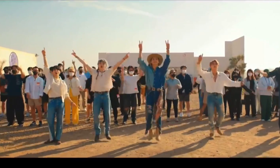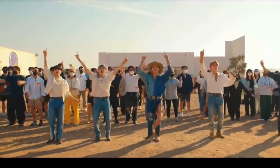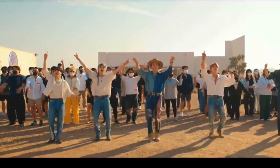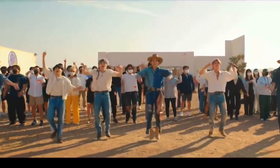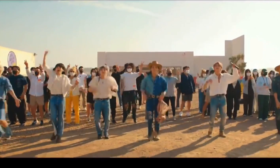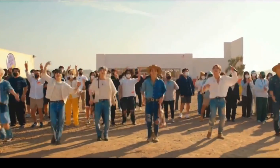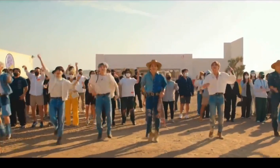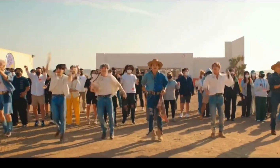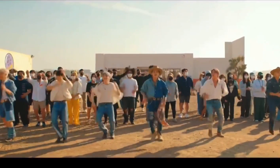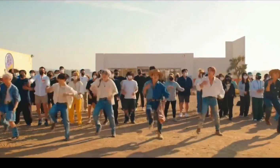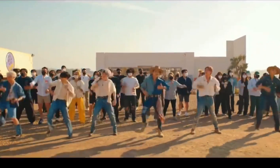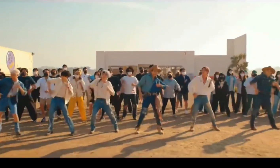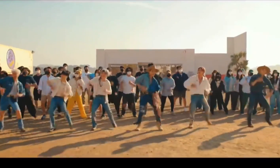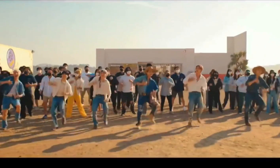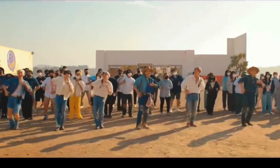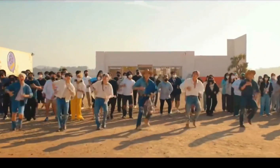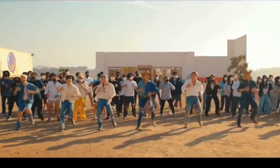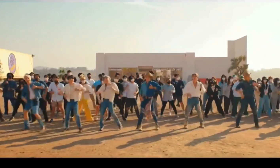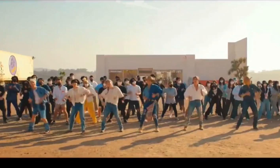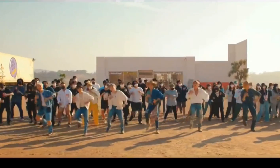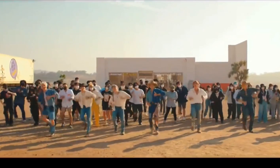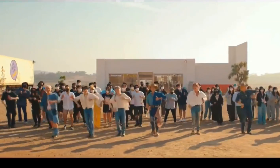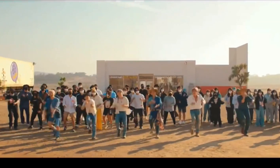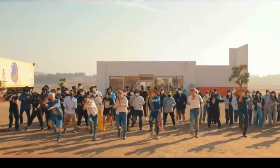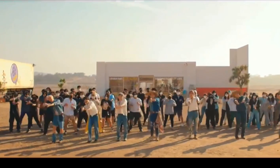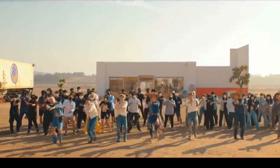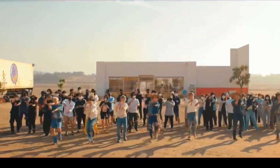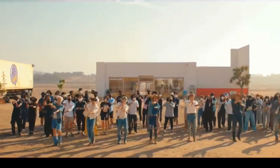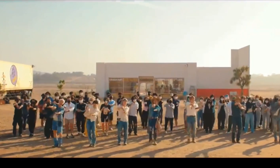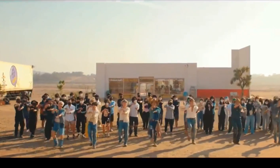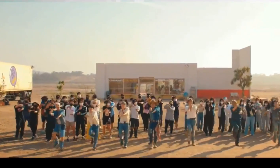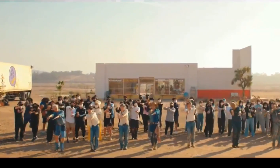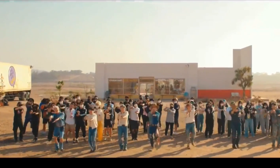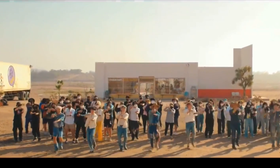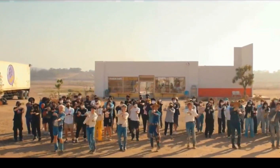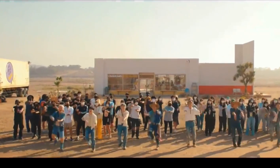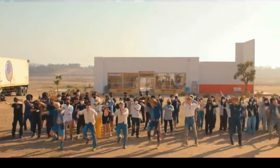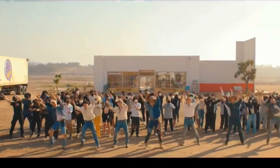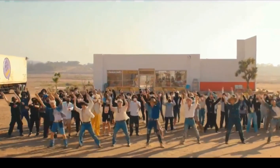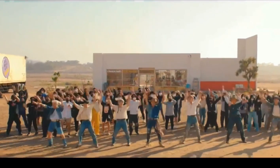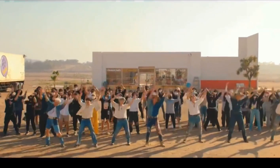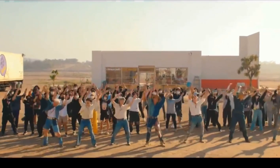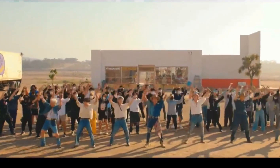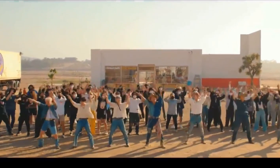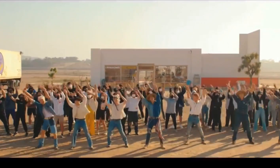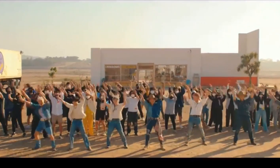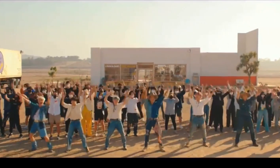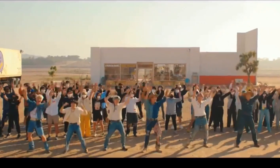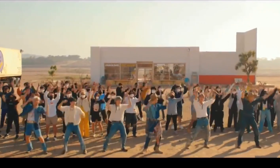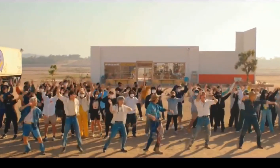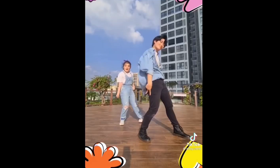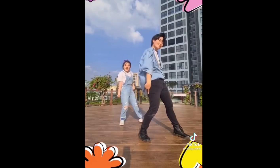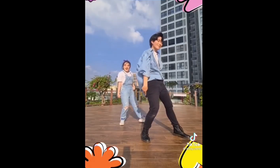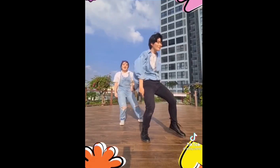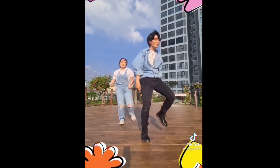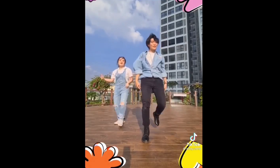alrededor del mundo, dirigiéndose no solo al público escuchante, sino también integrando a la comunidad que utiliza las señas, con un mensaje de